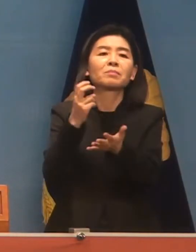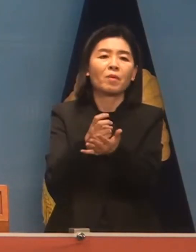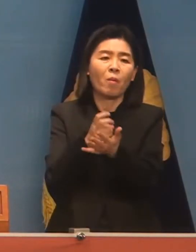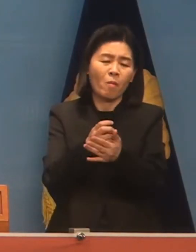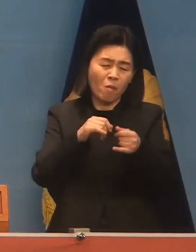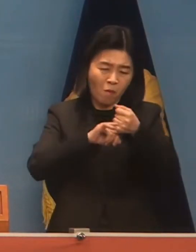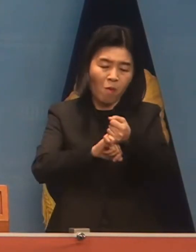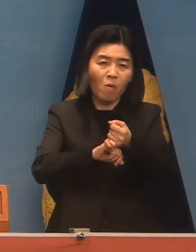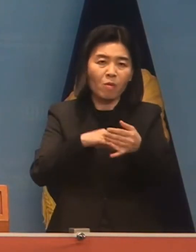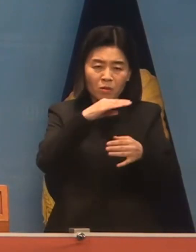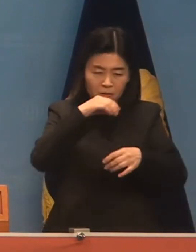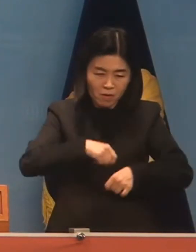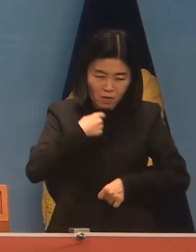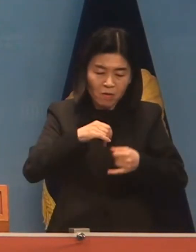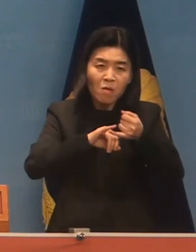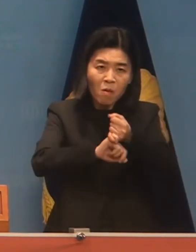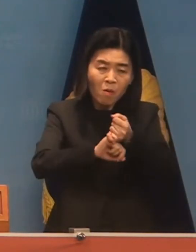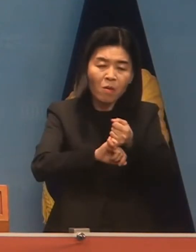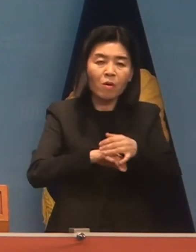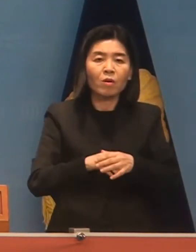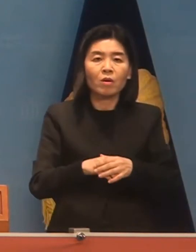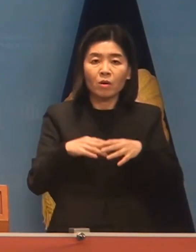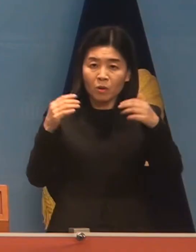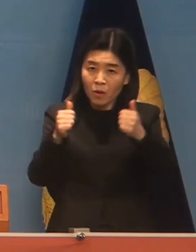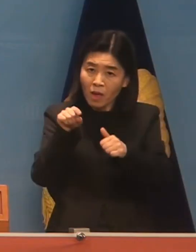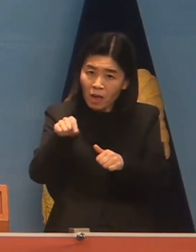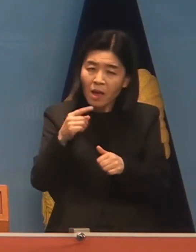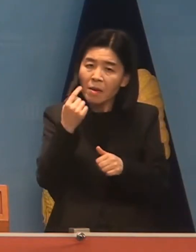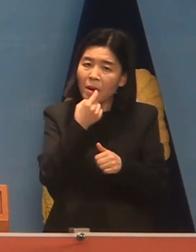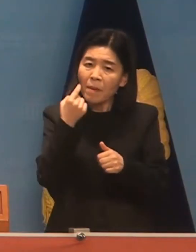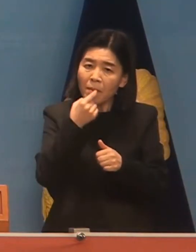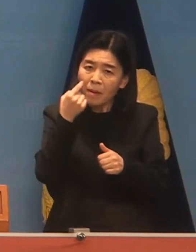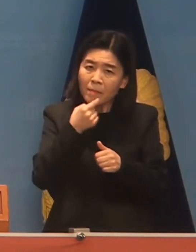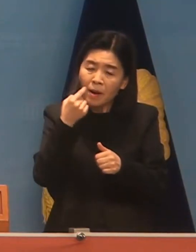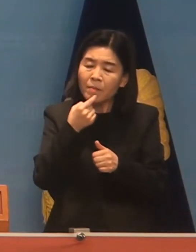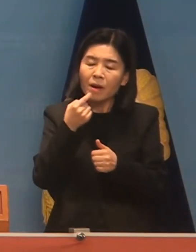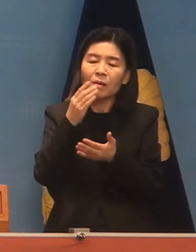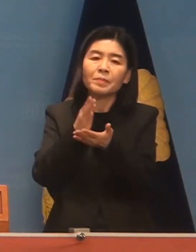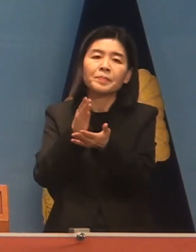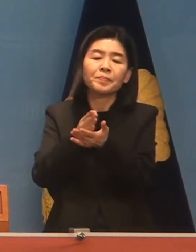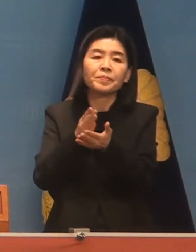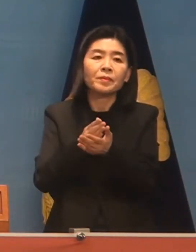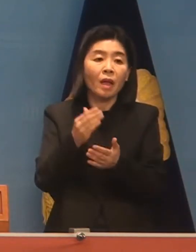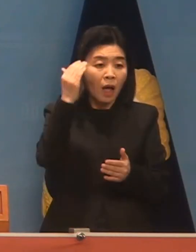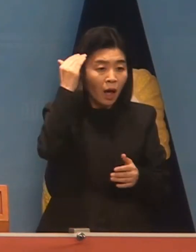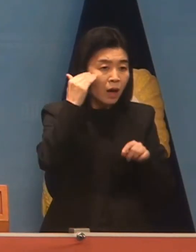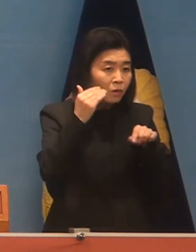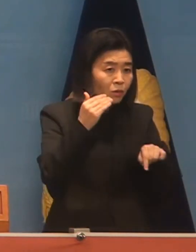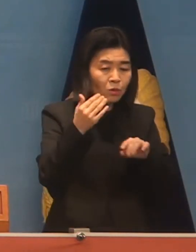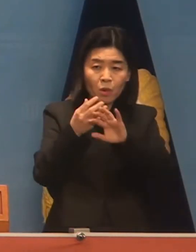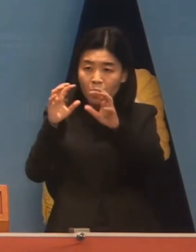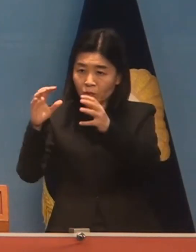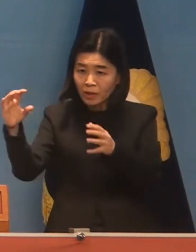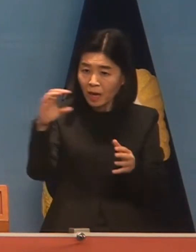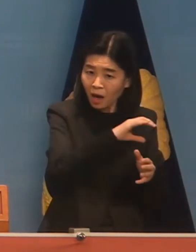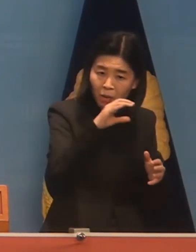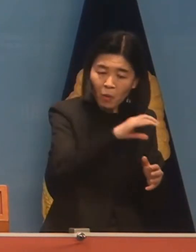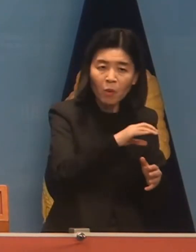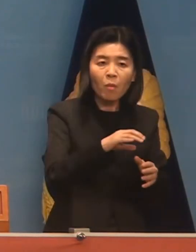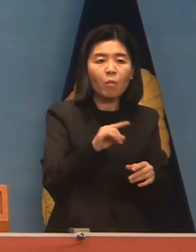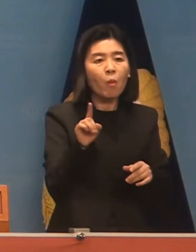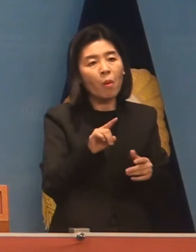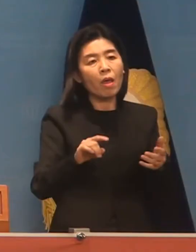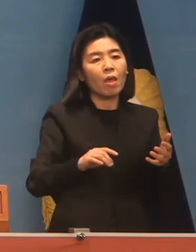사회적 안전정치입니다. 국회는 말로만 민생을 얘기하지 마십시오. 한국은 외국 자본의 놀이터가